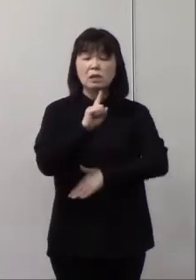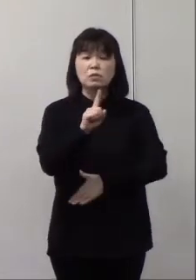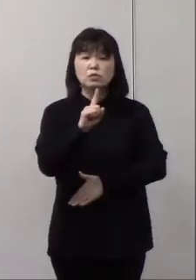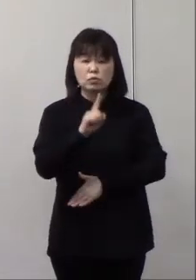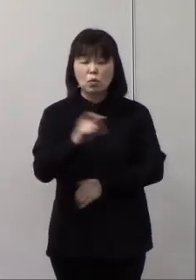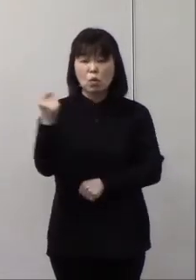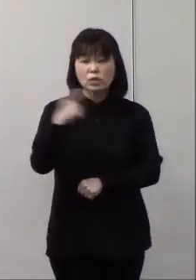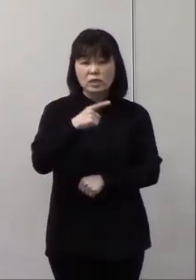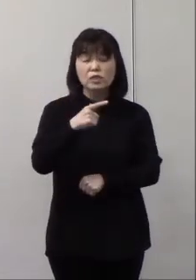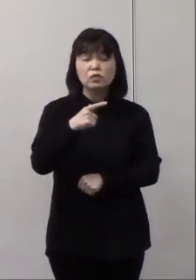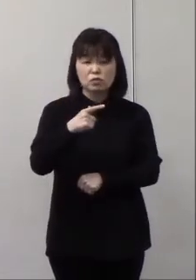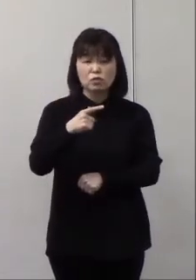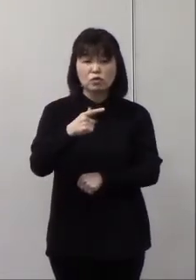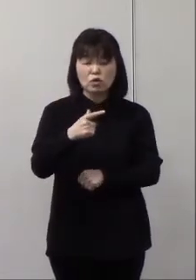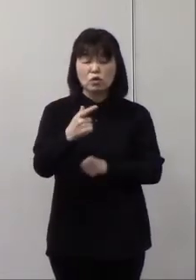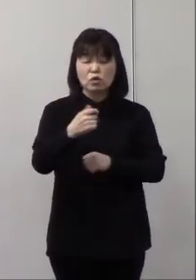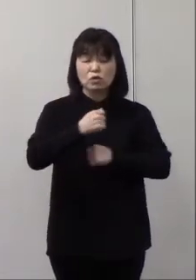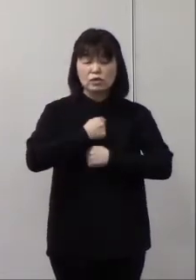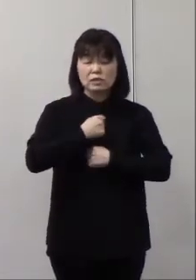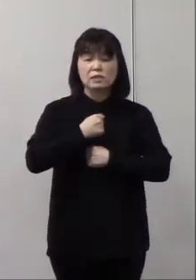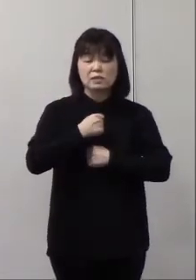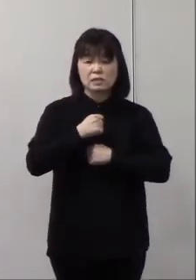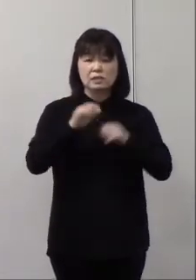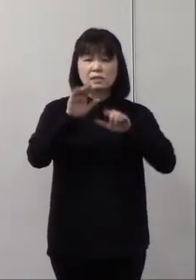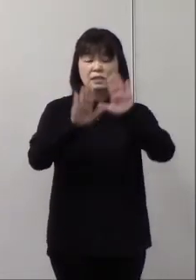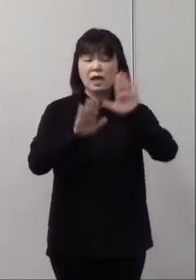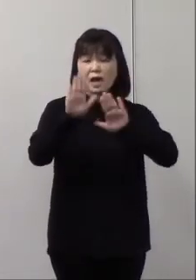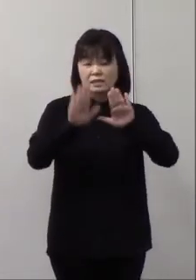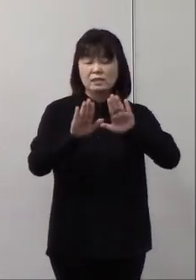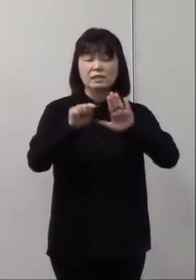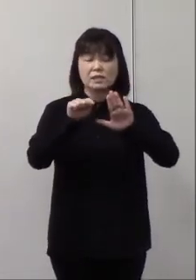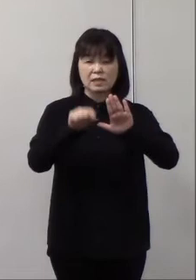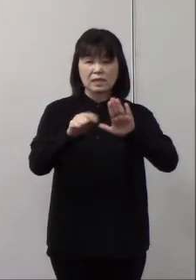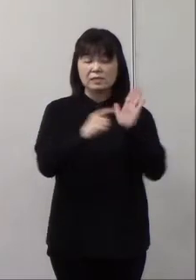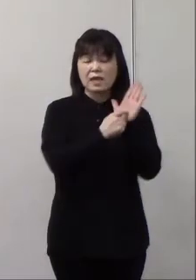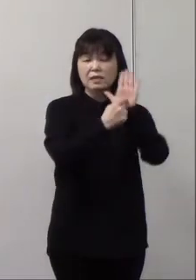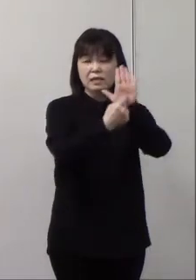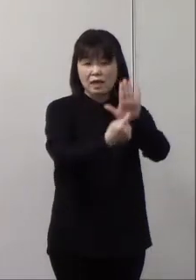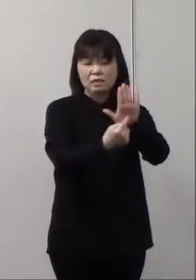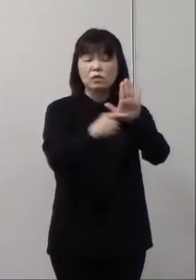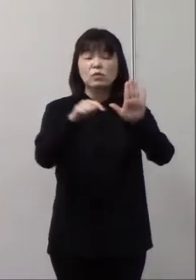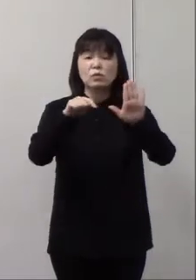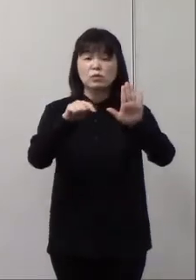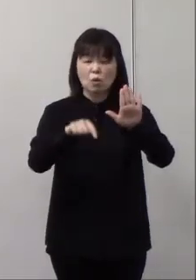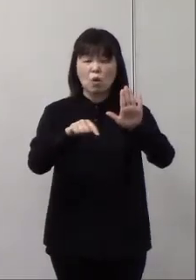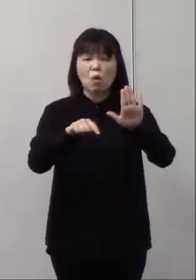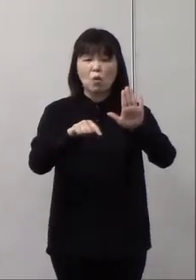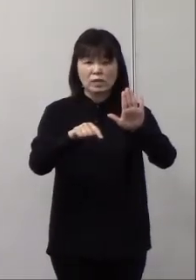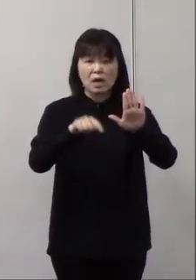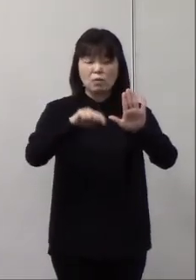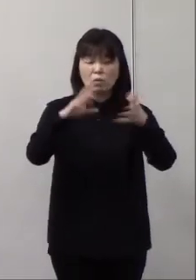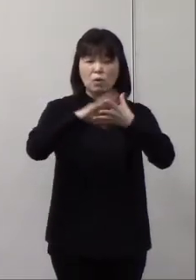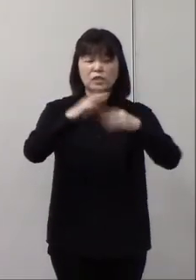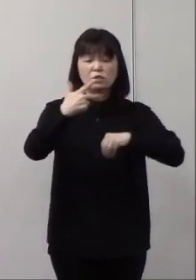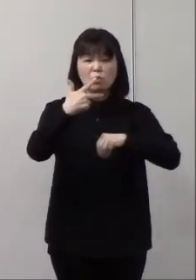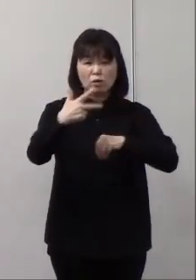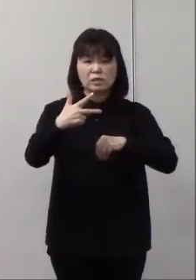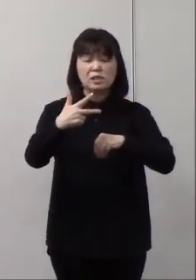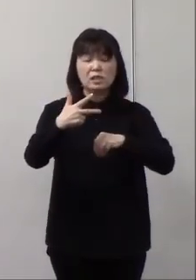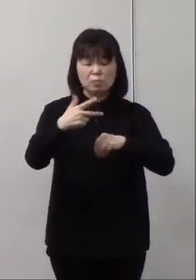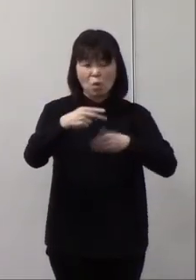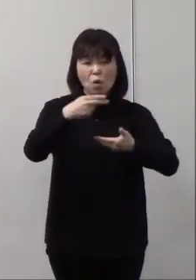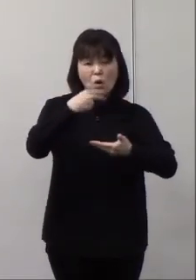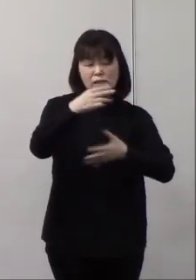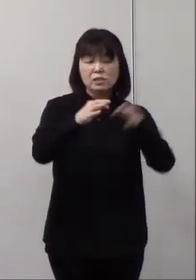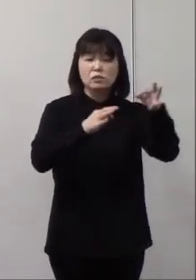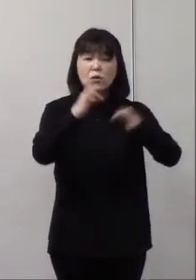の影響、このエリアでも少なからずというか相当な影響を受けております。飲食その